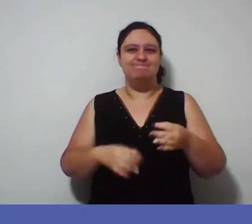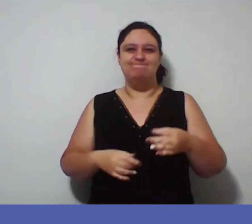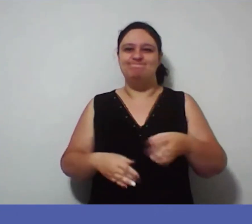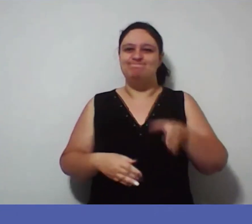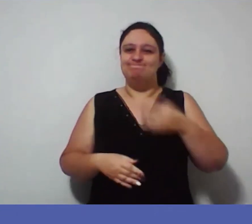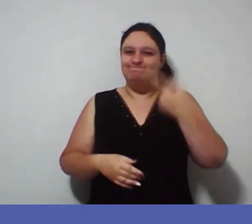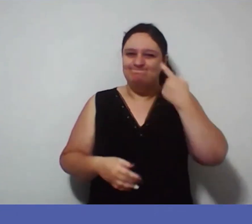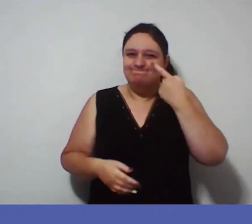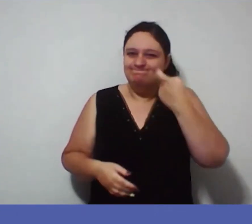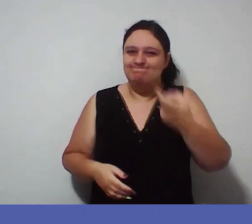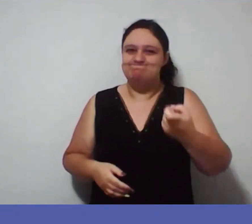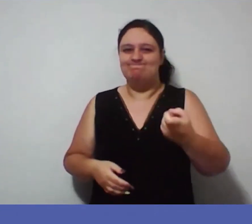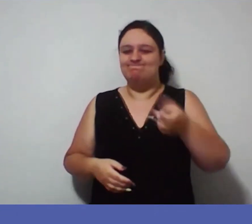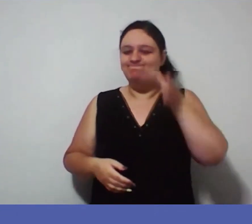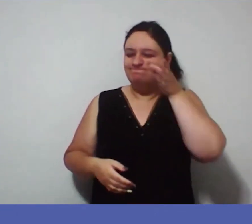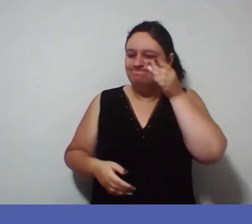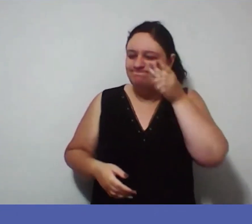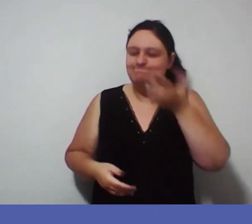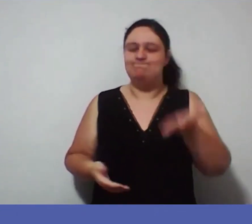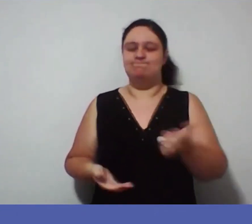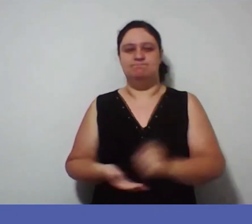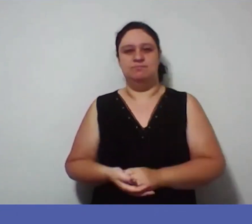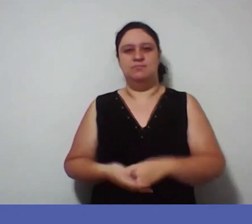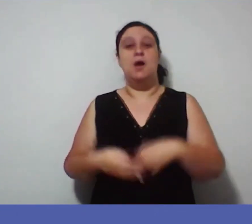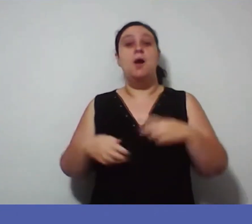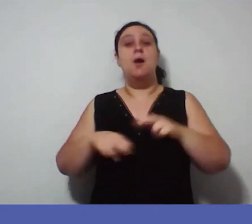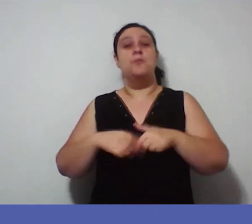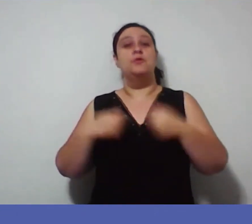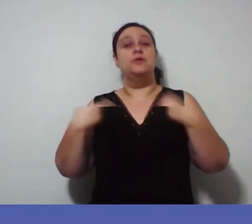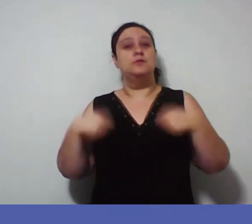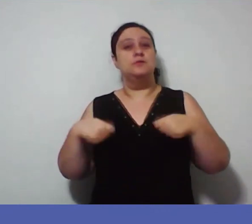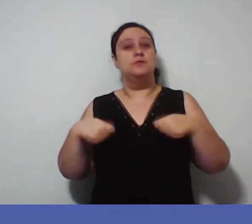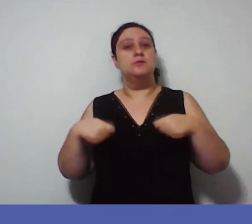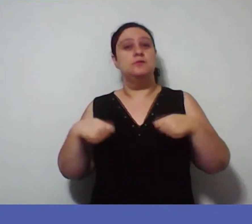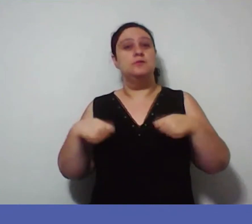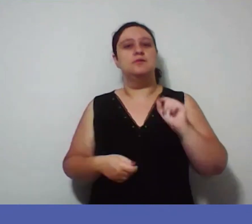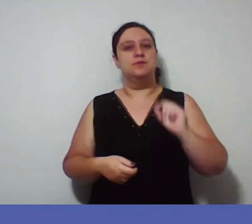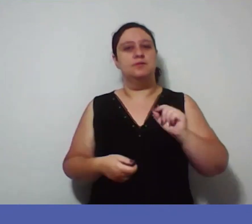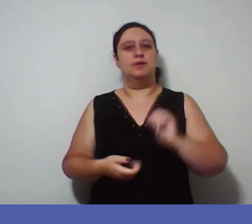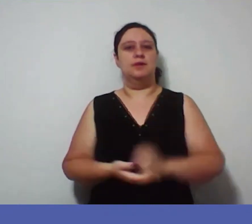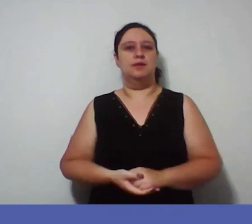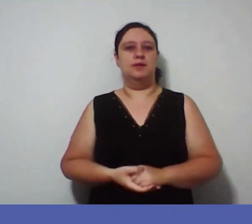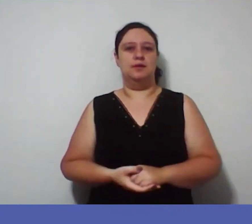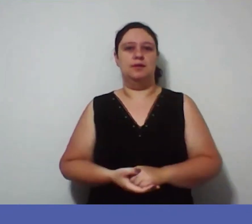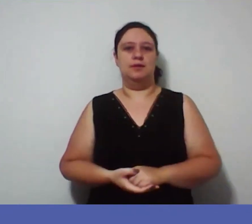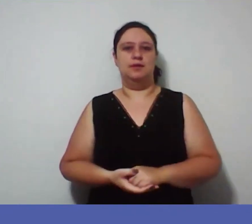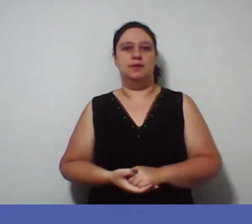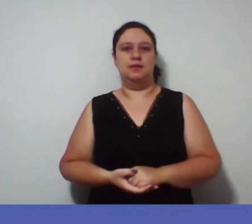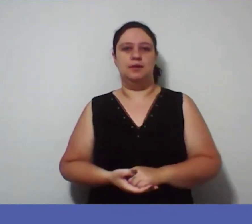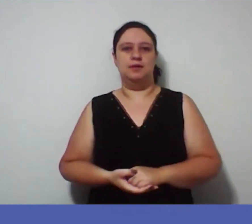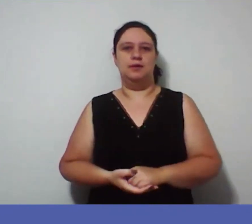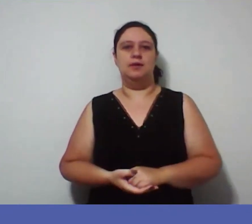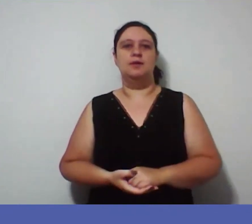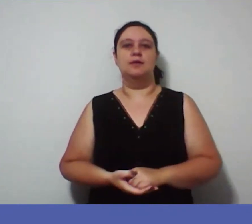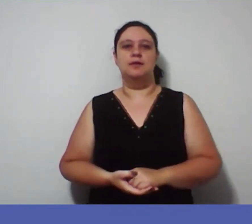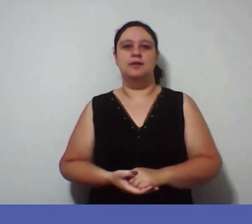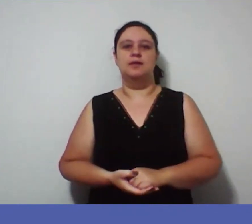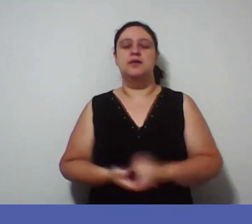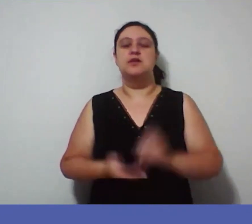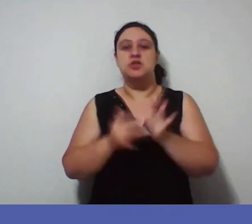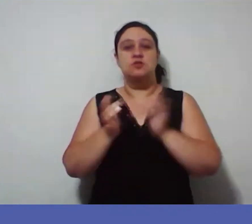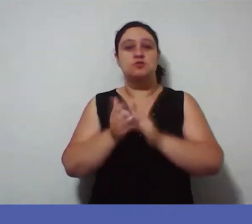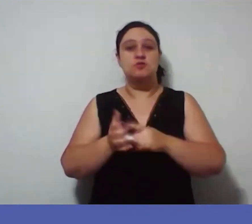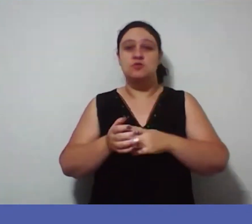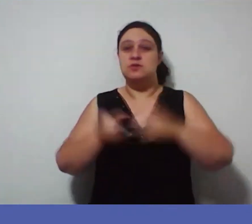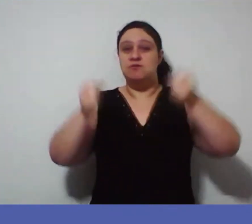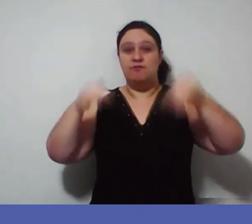Por isso, irmãos, existe a necessidade de nós nos libertarmos do amor